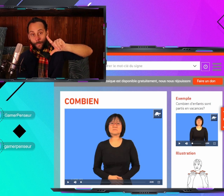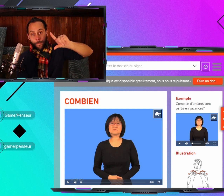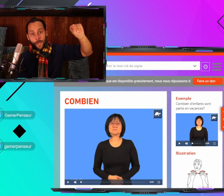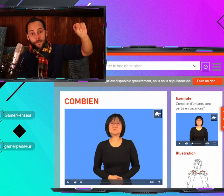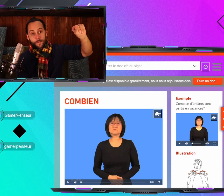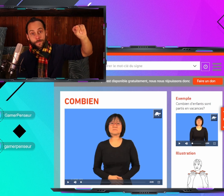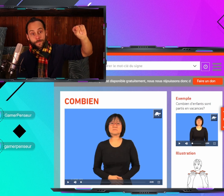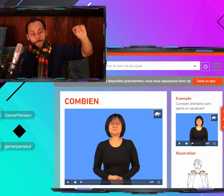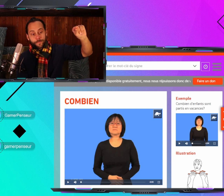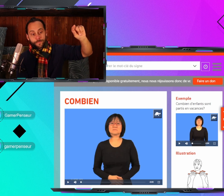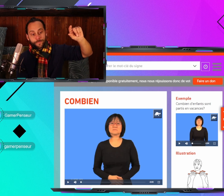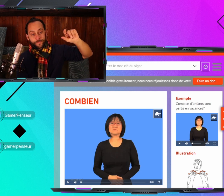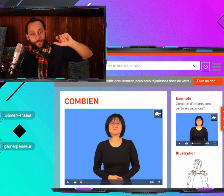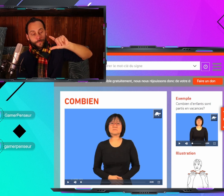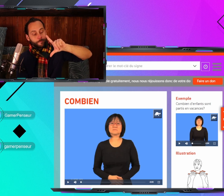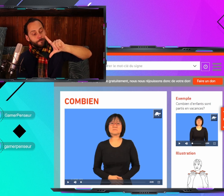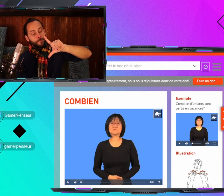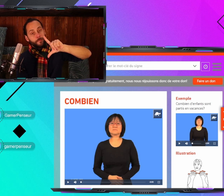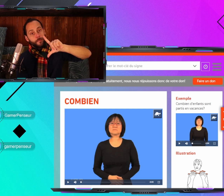Parti.